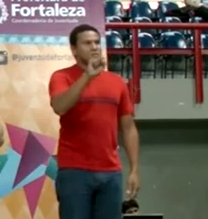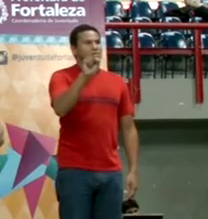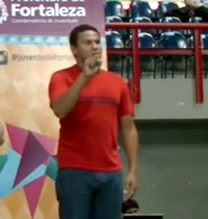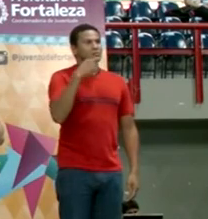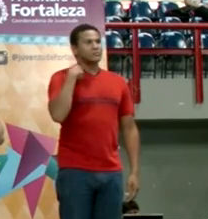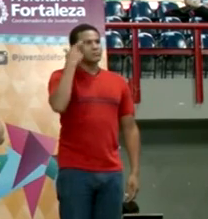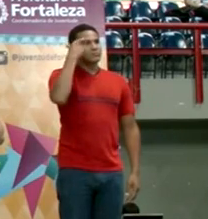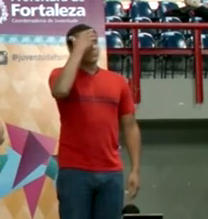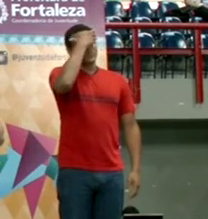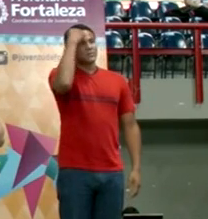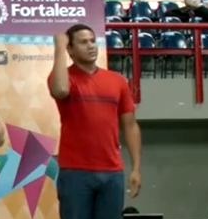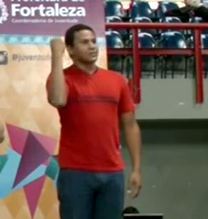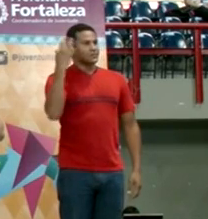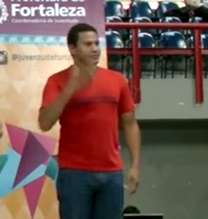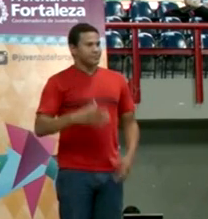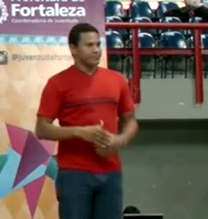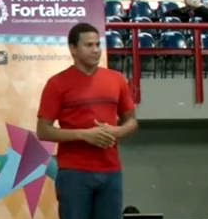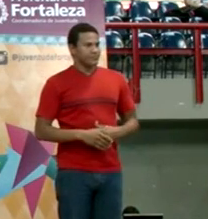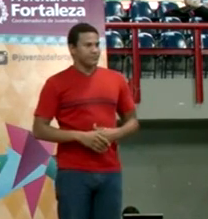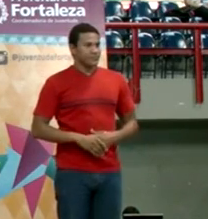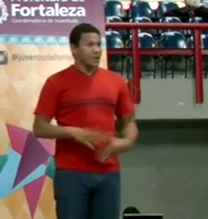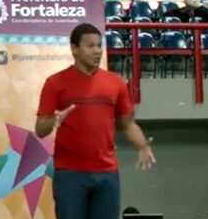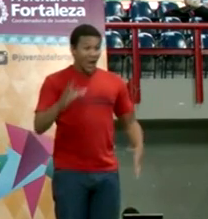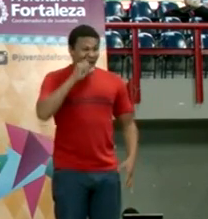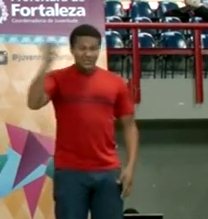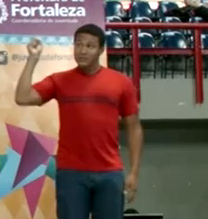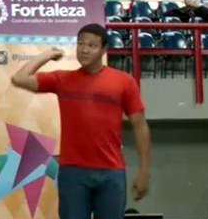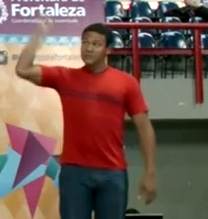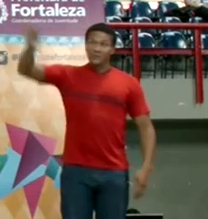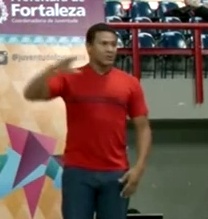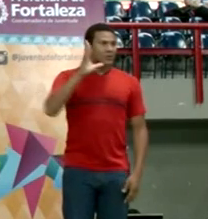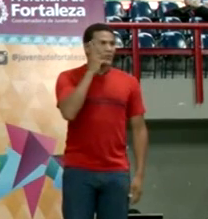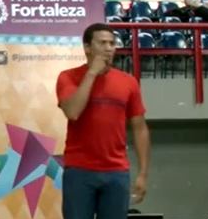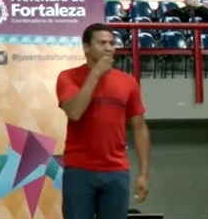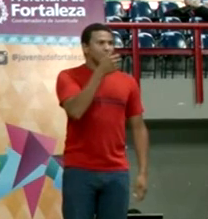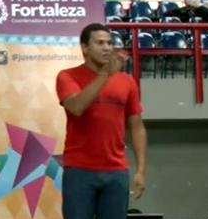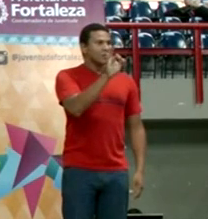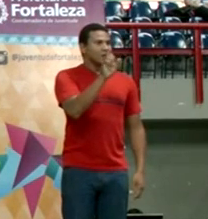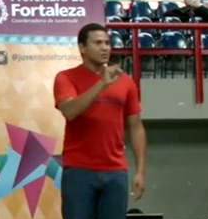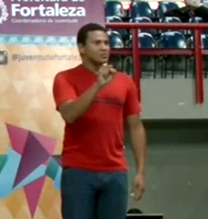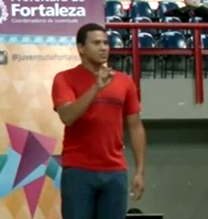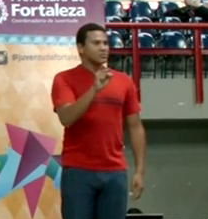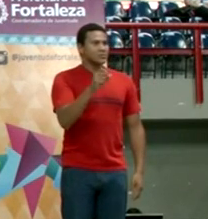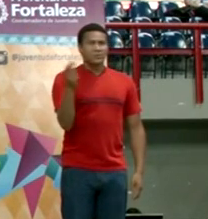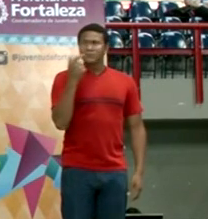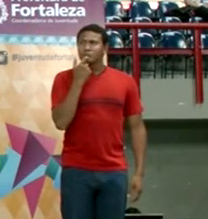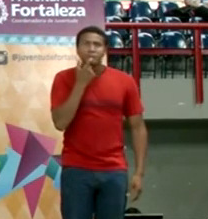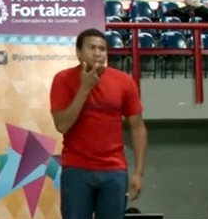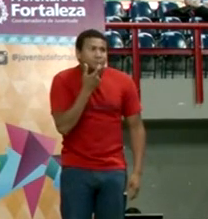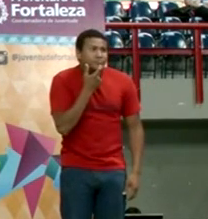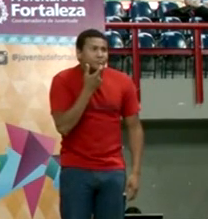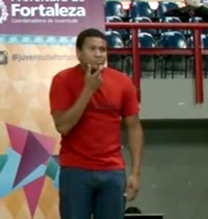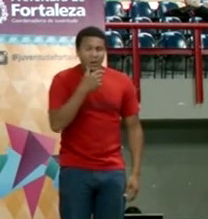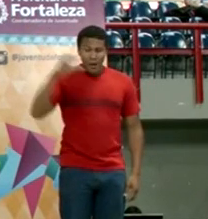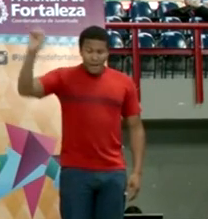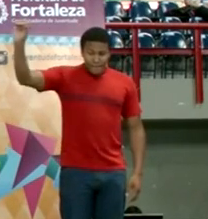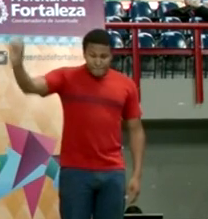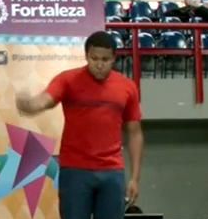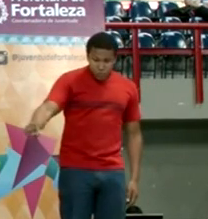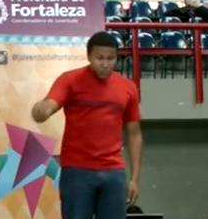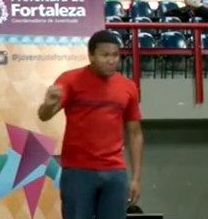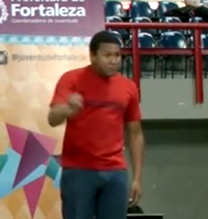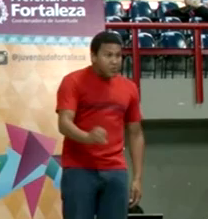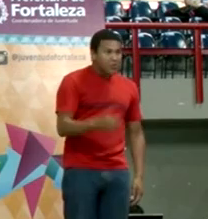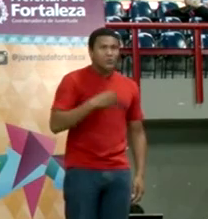se esqueceu disso aí. Ele tirou e jogou. Quando ele jogou tão perto que todo mundo viu